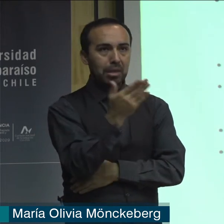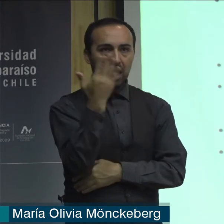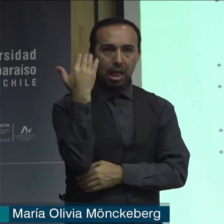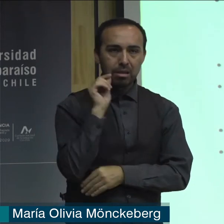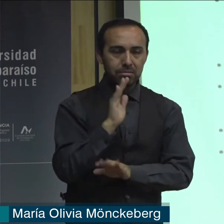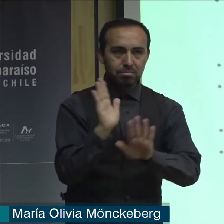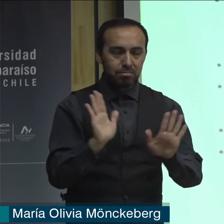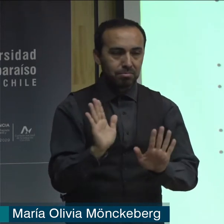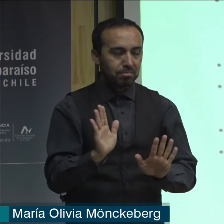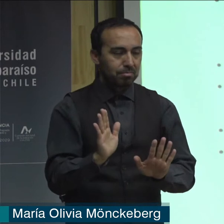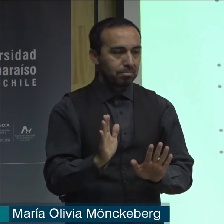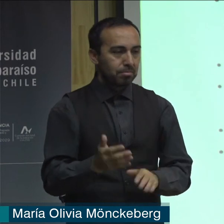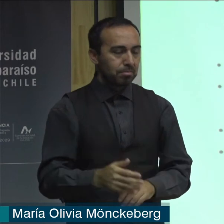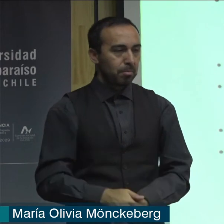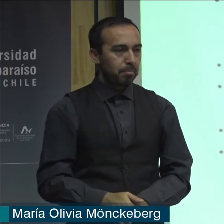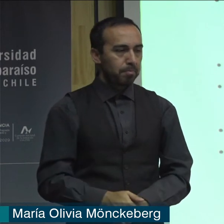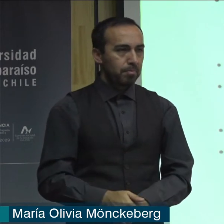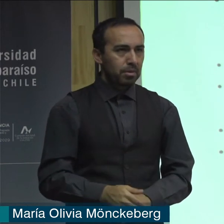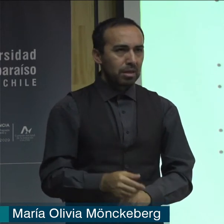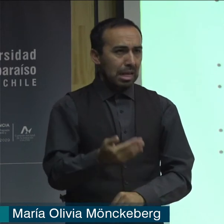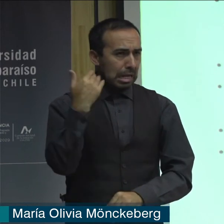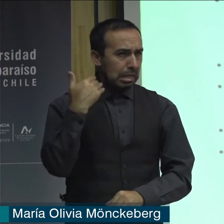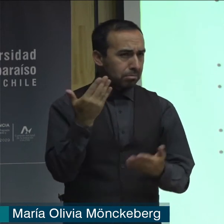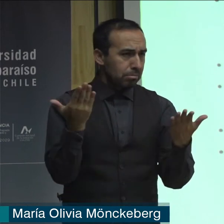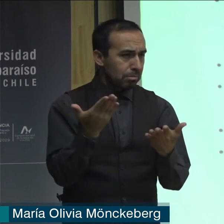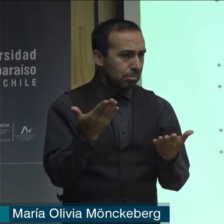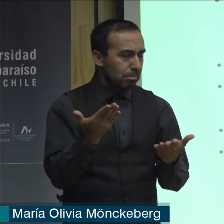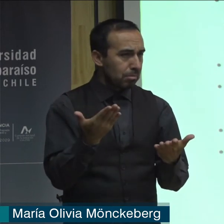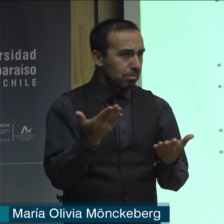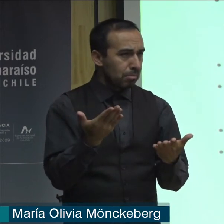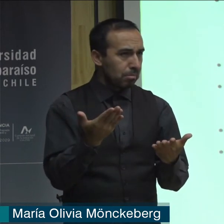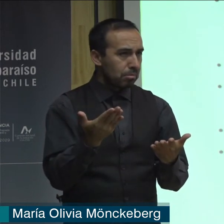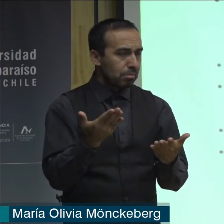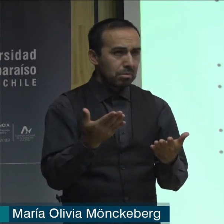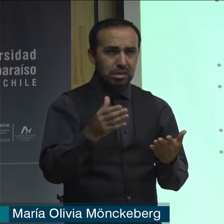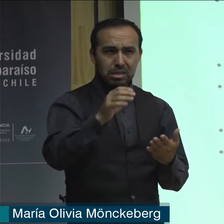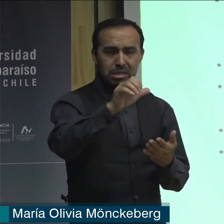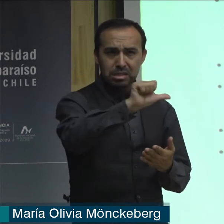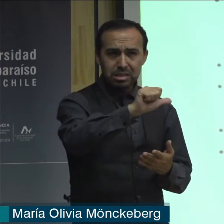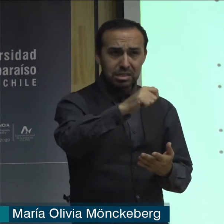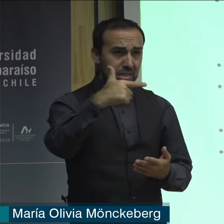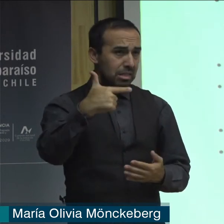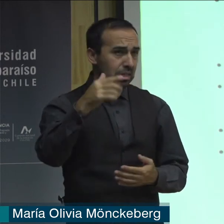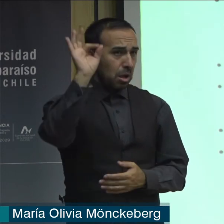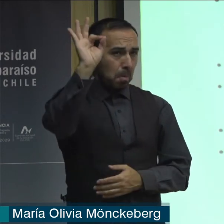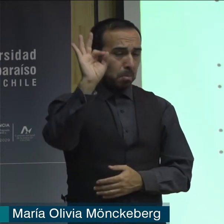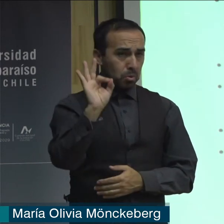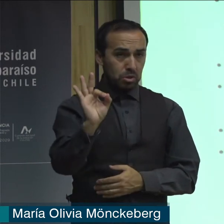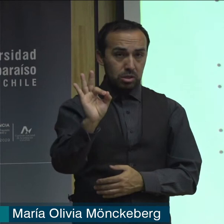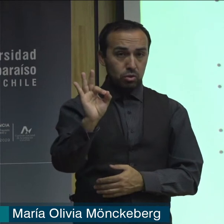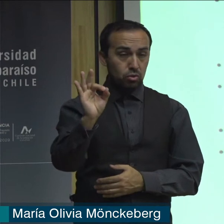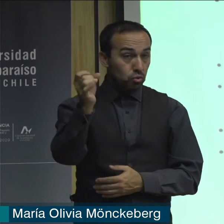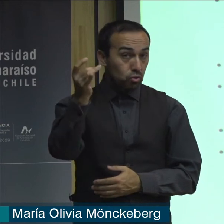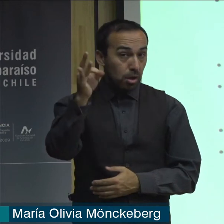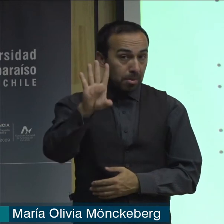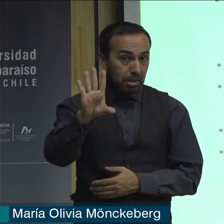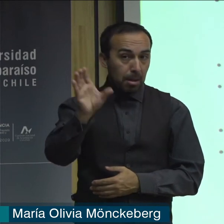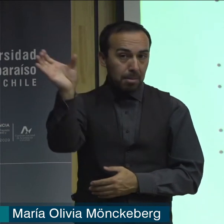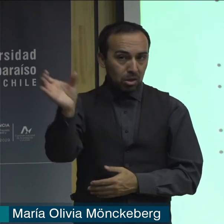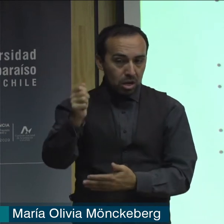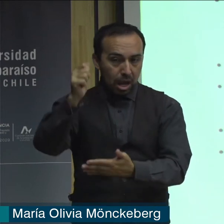era y el que sobre el 67% de los matriculados